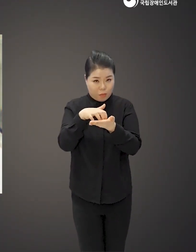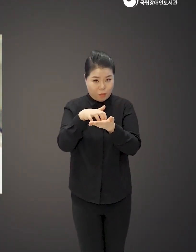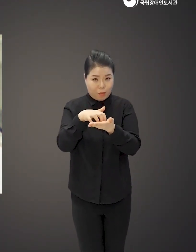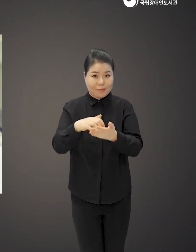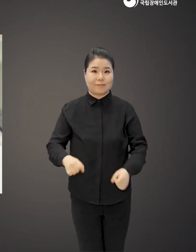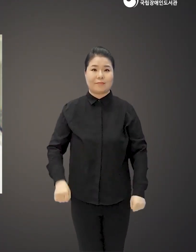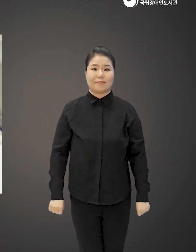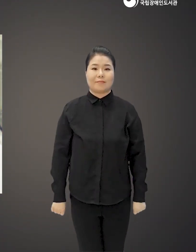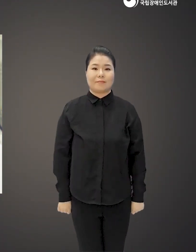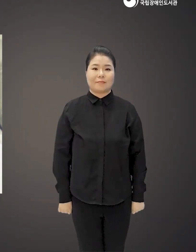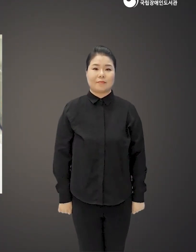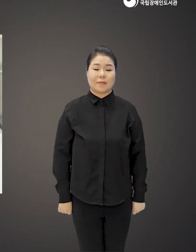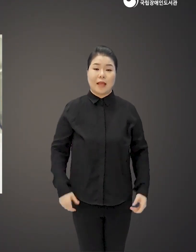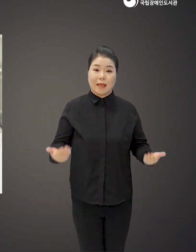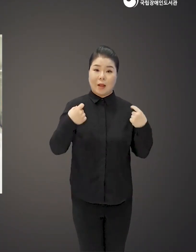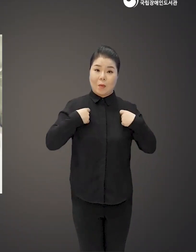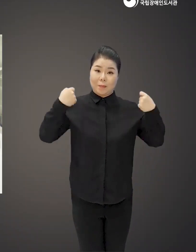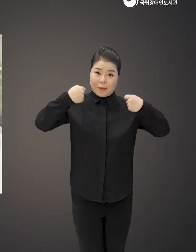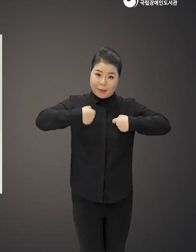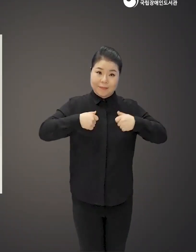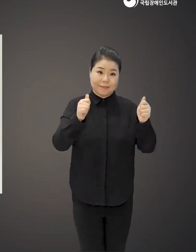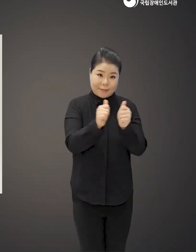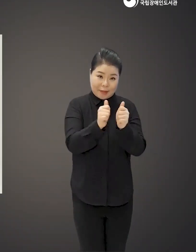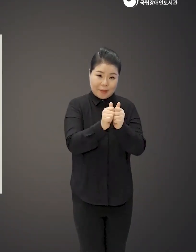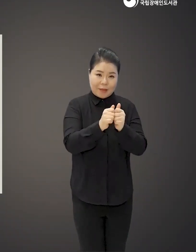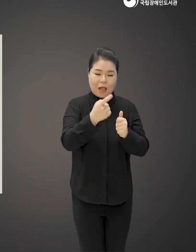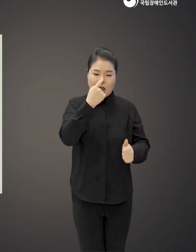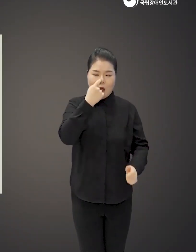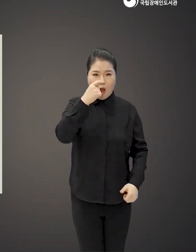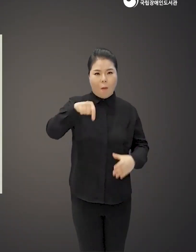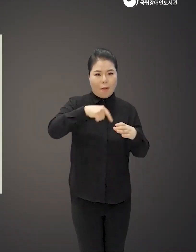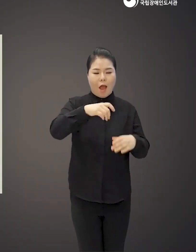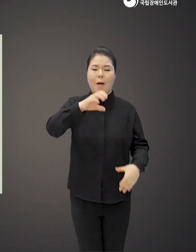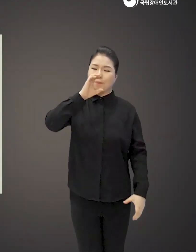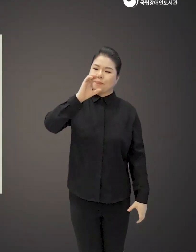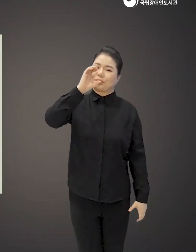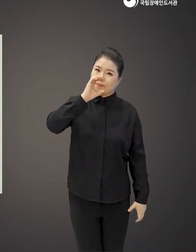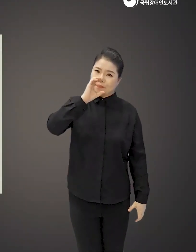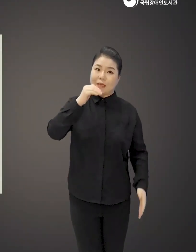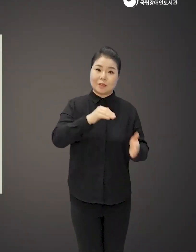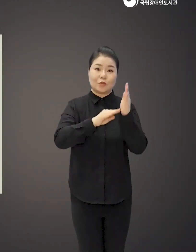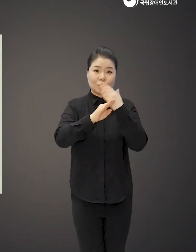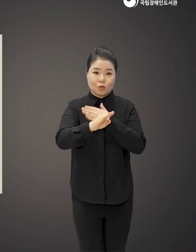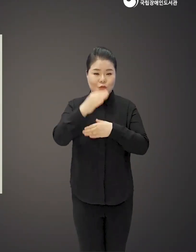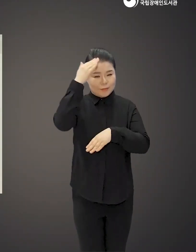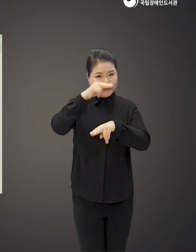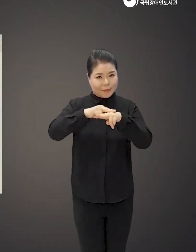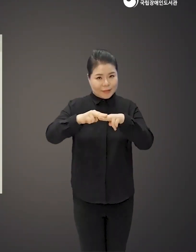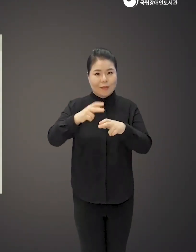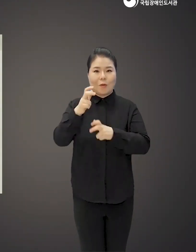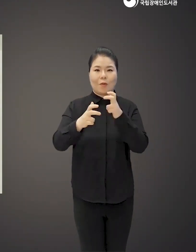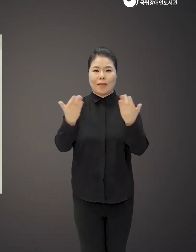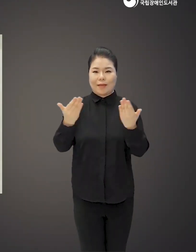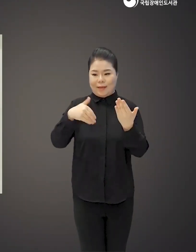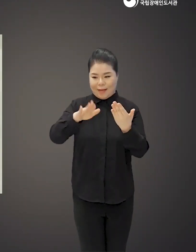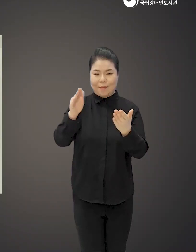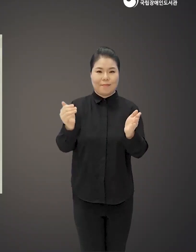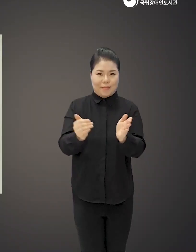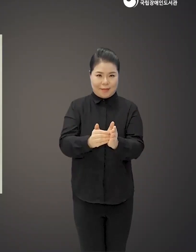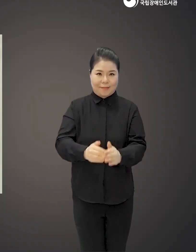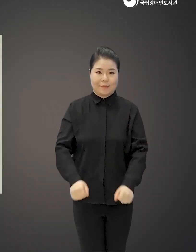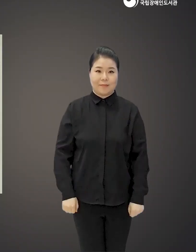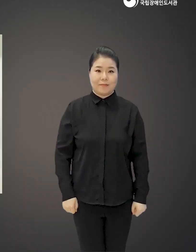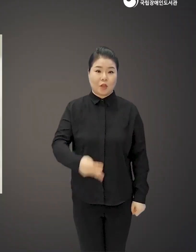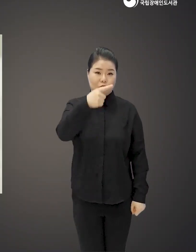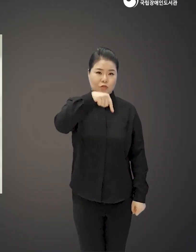위에 놓인 동전을 헤아렸고 작업복을 입은 남자들은 커피를 꿀꺽꿀꺽 마신 뒤 정유 공장으로